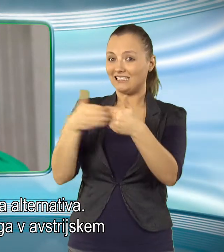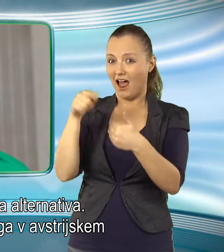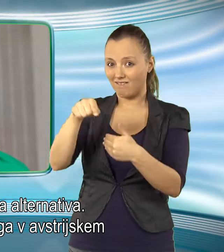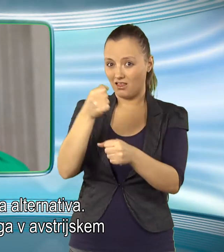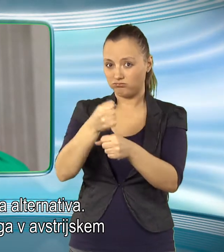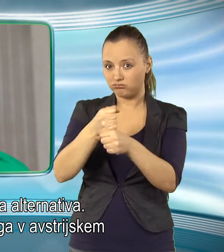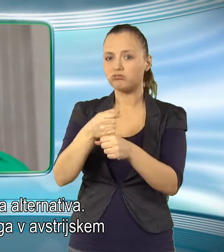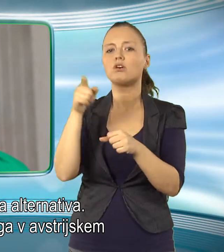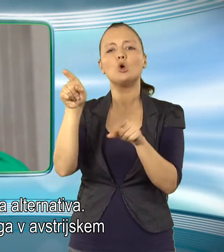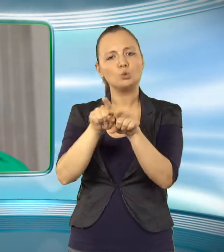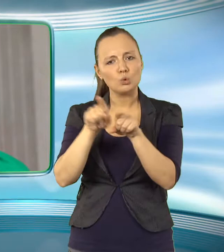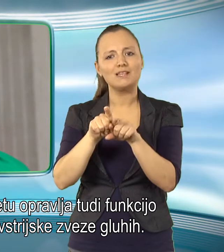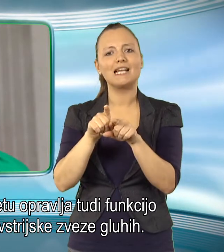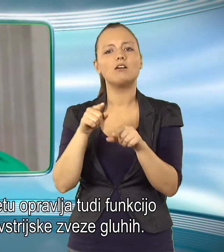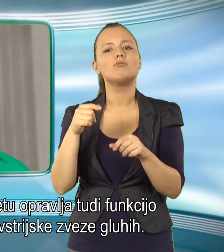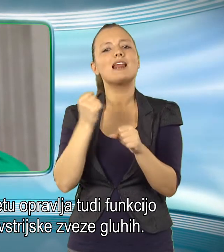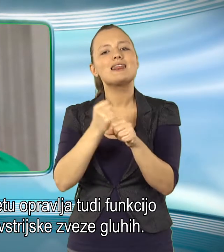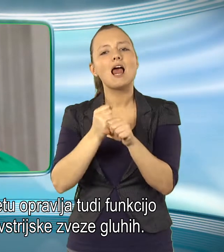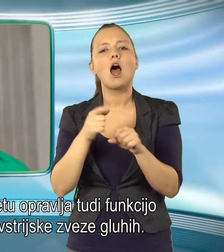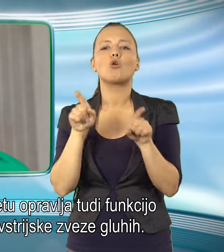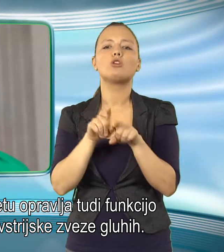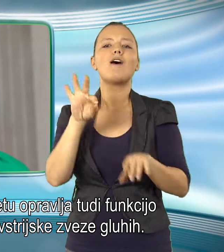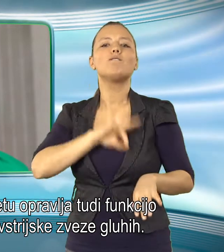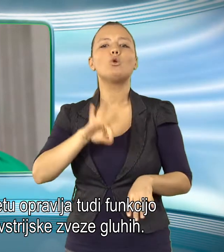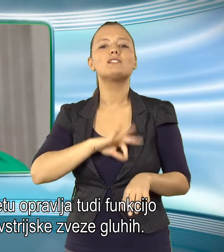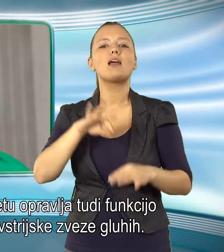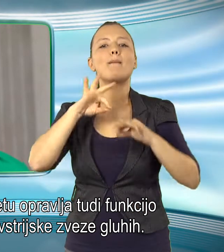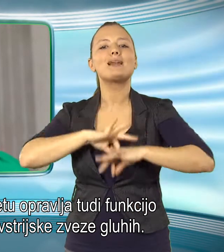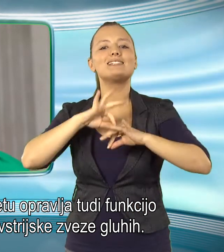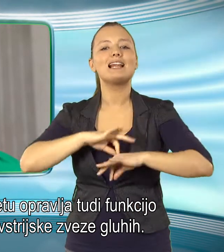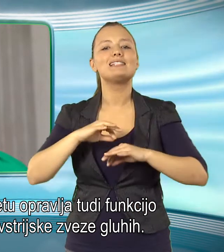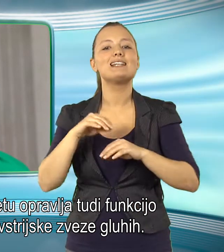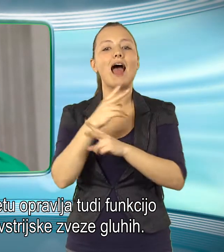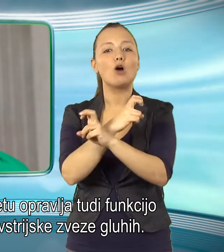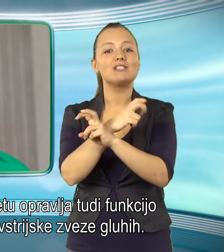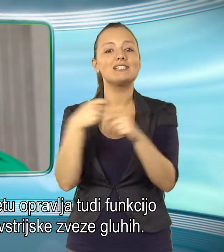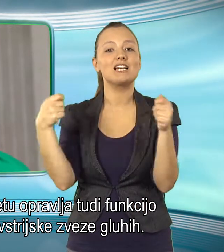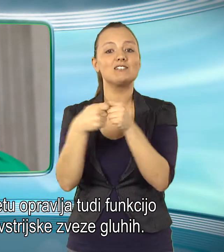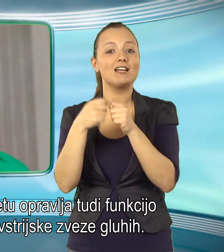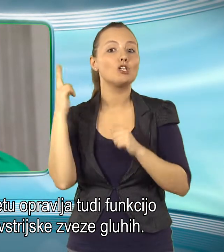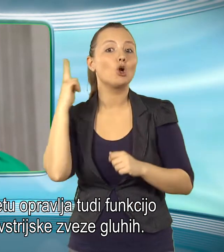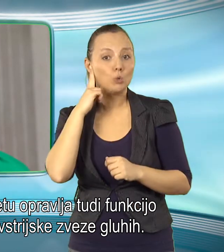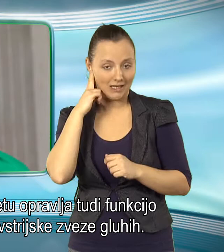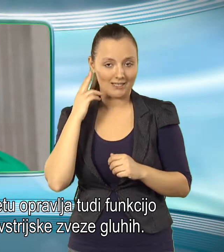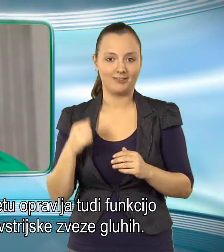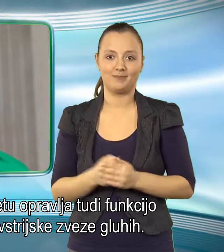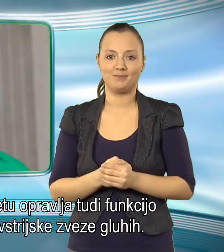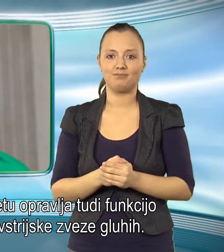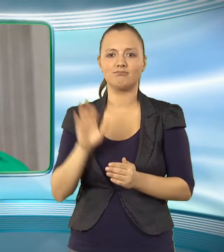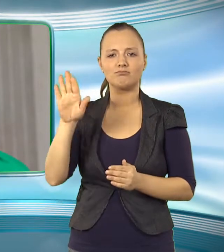Poleg tega v Avstrijskem nacionalnem svetu opravlja tudi funkcijo predsednice Avstrijske zveze gluhih.